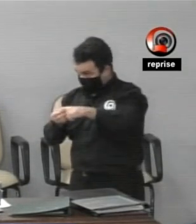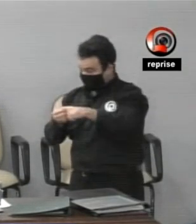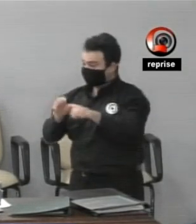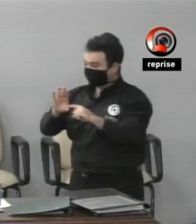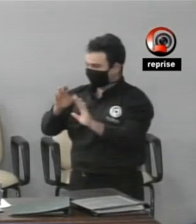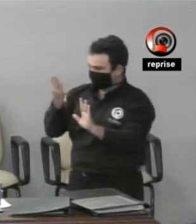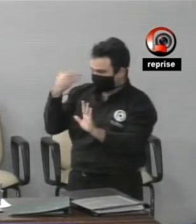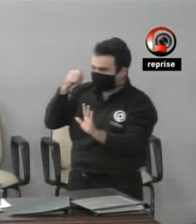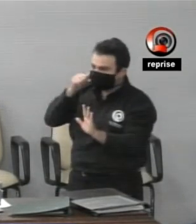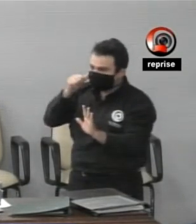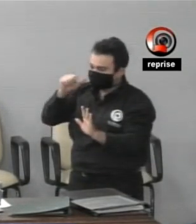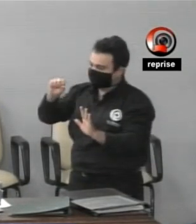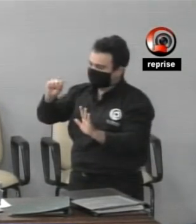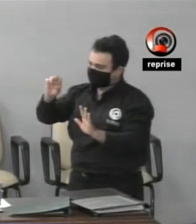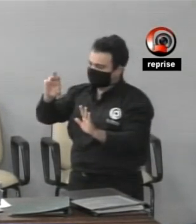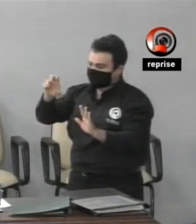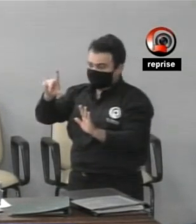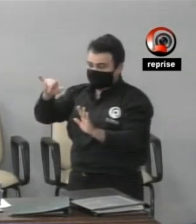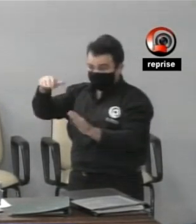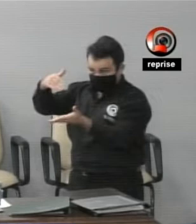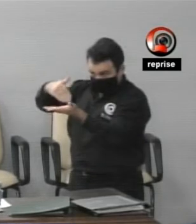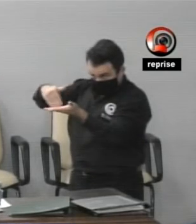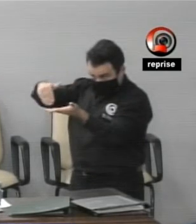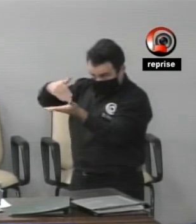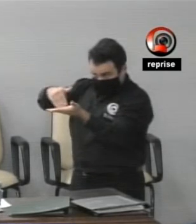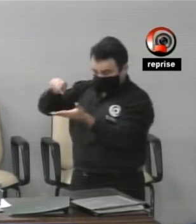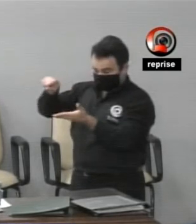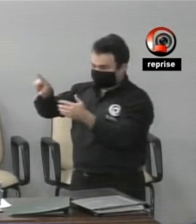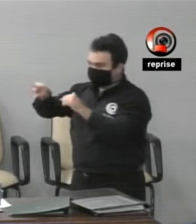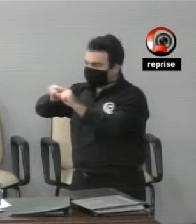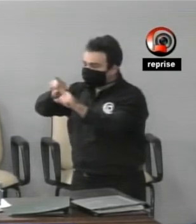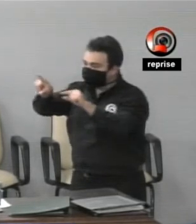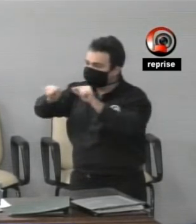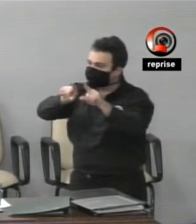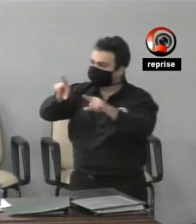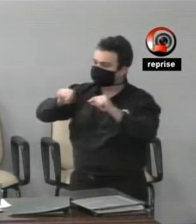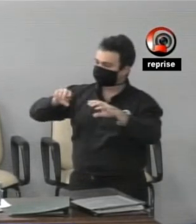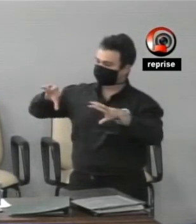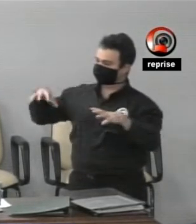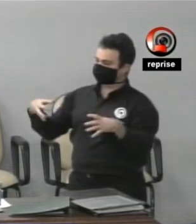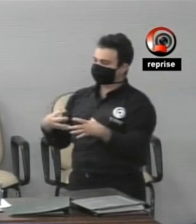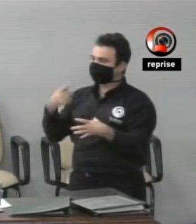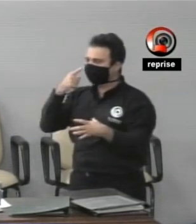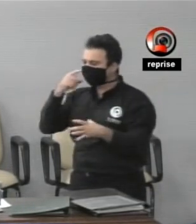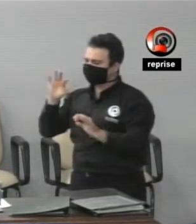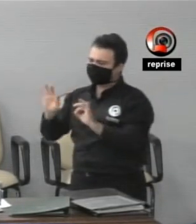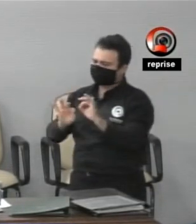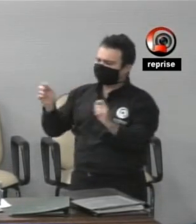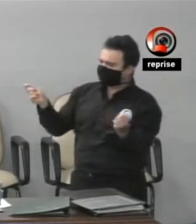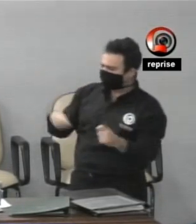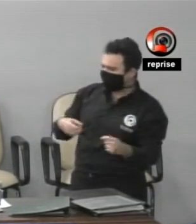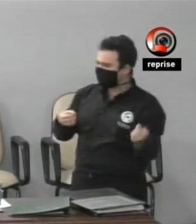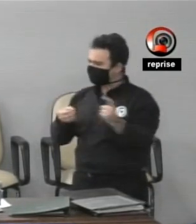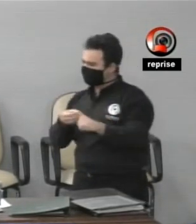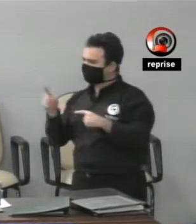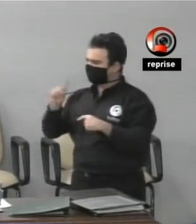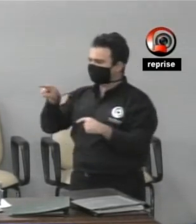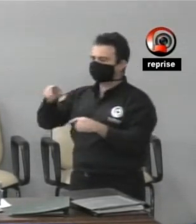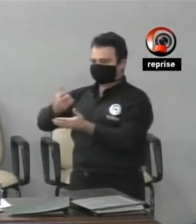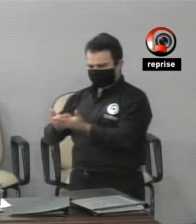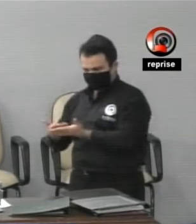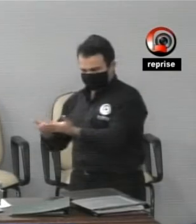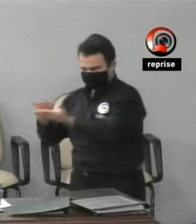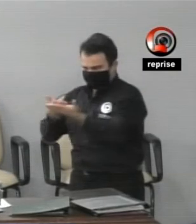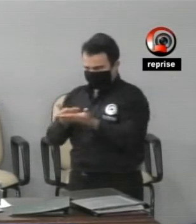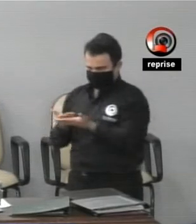nomeou uma Câmara Técnica de Retomada, que analisou a retomada. Essa Câmara Técnica, ela não é nem coordenada